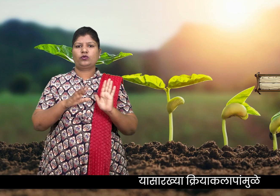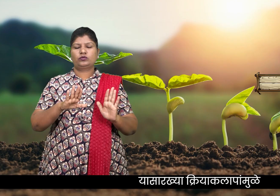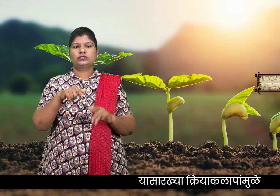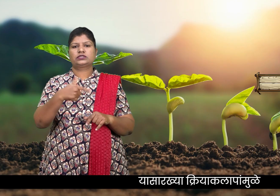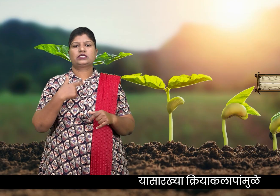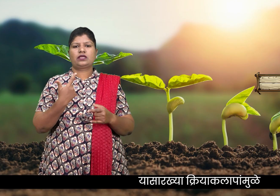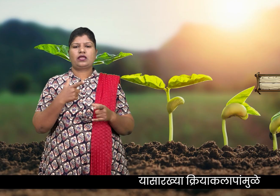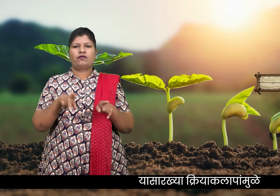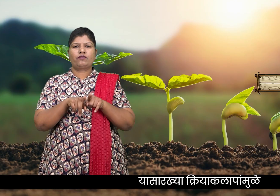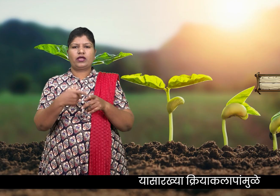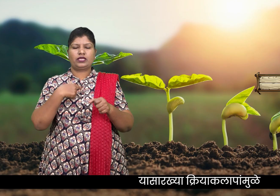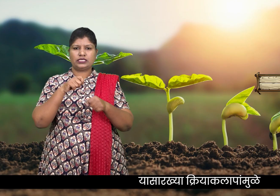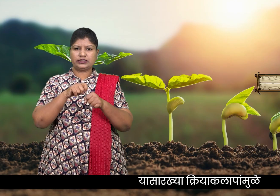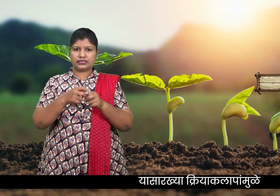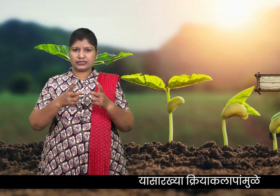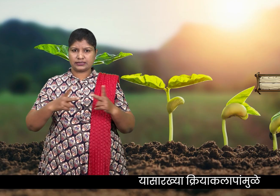यासारख्या क्रियाकल्पांमुळे